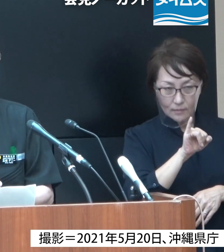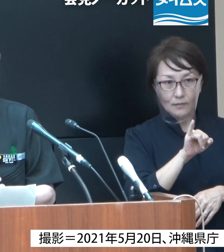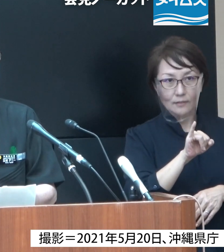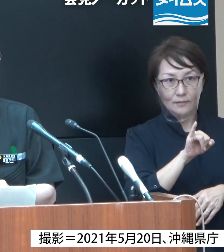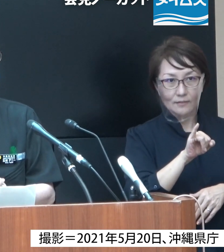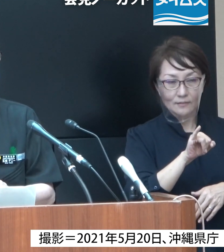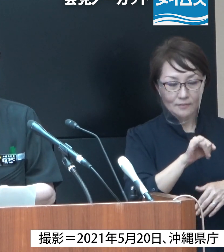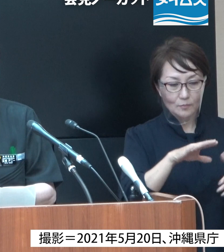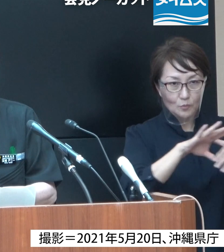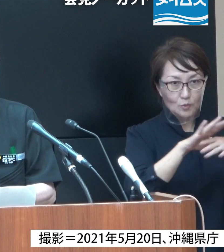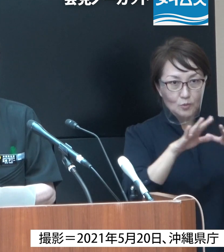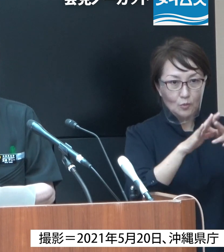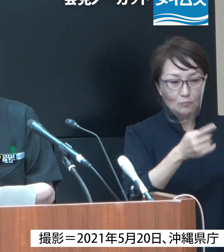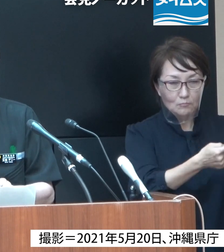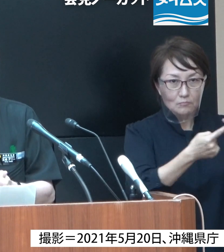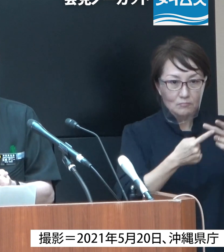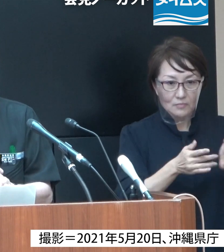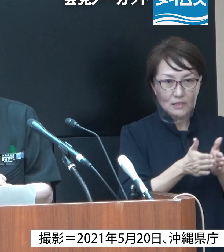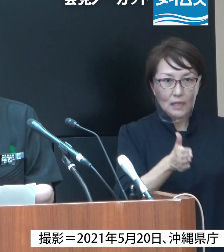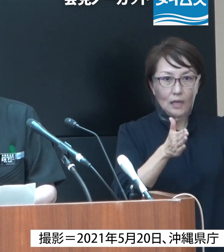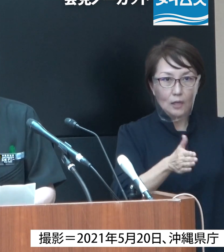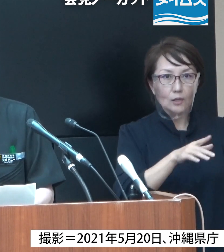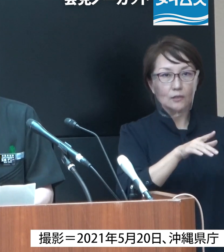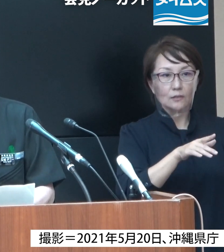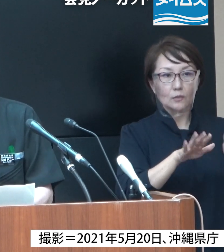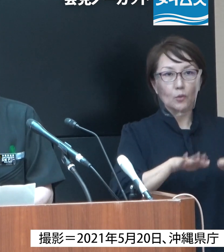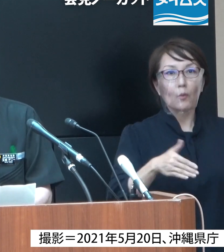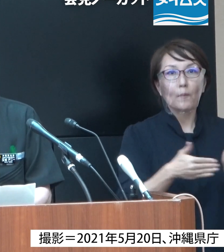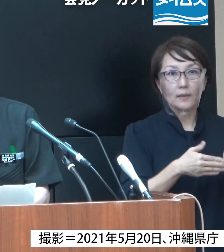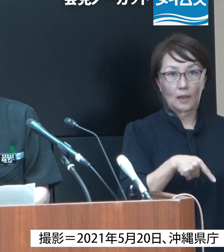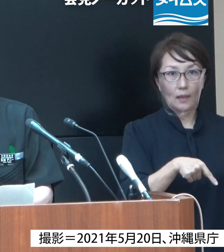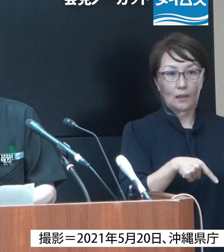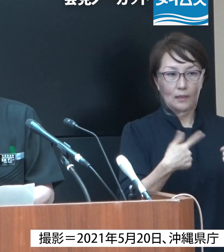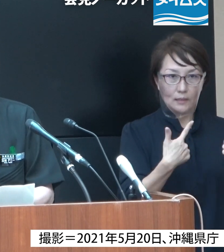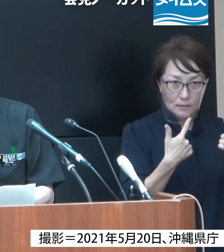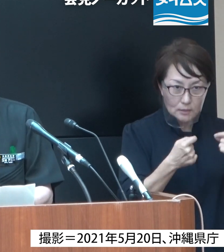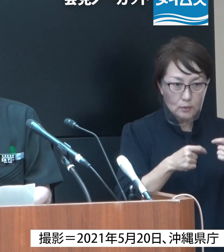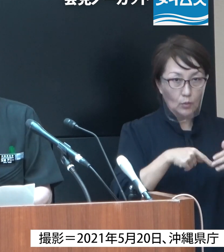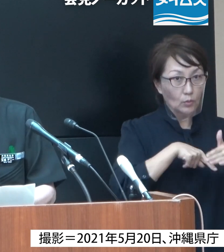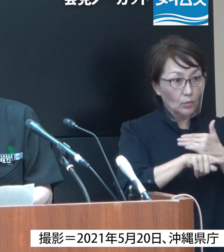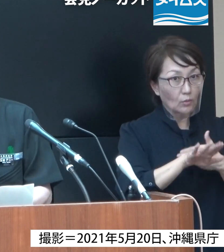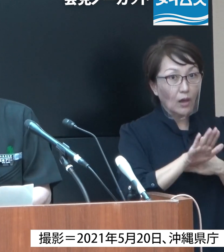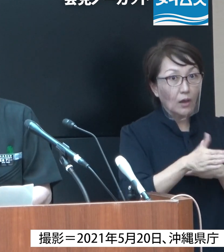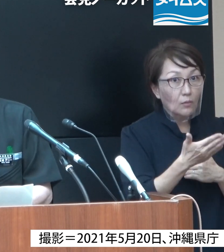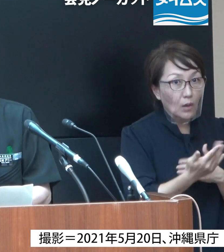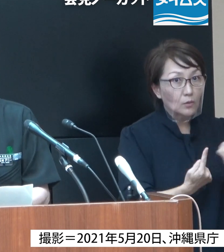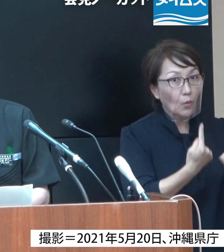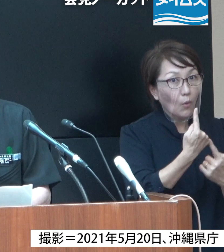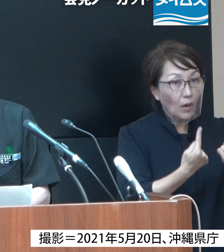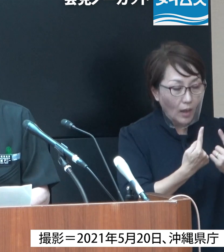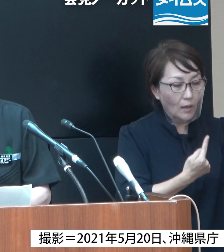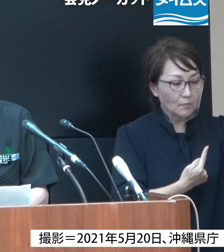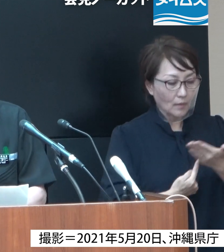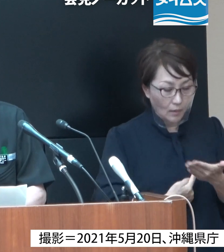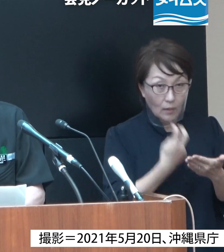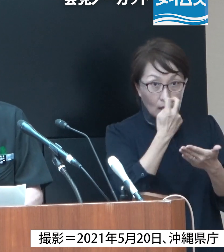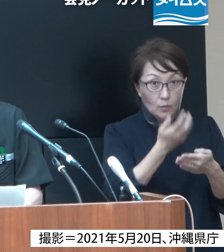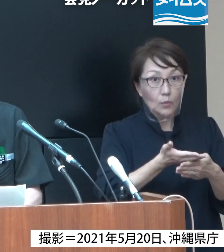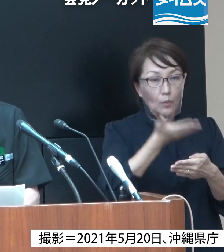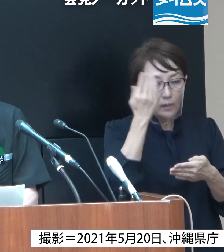ので、それを確認しまして、正当な理由があるかどうかを確認して命令を発出するということになります。